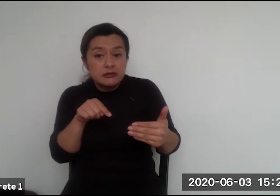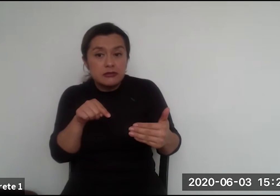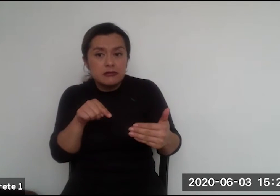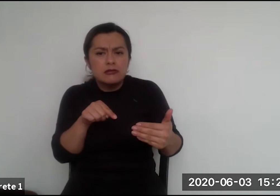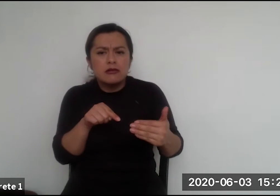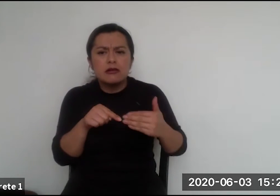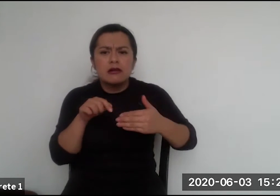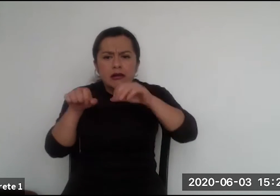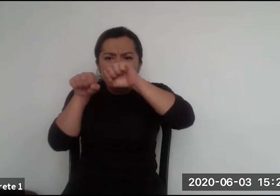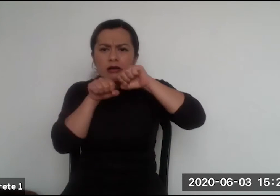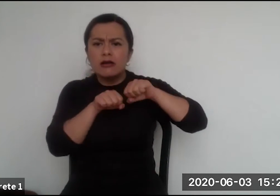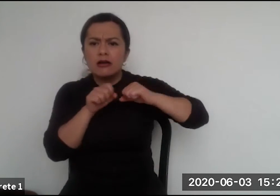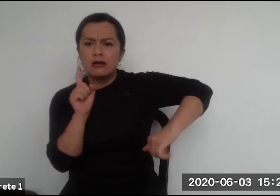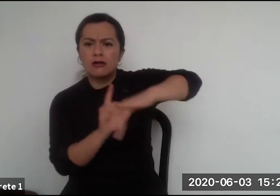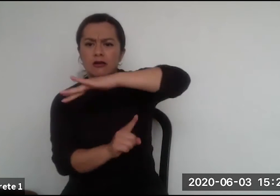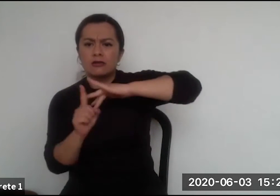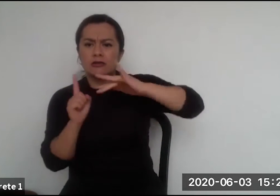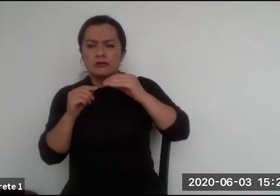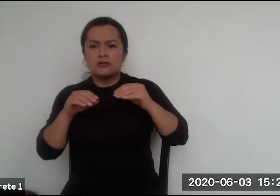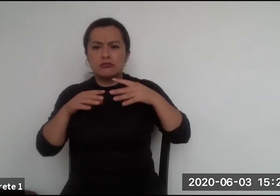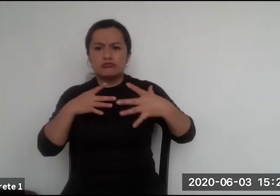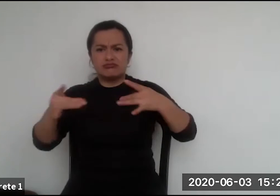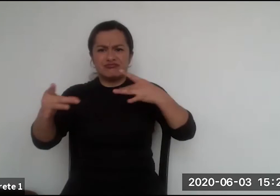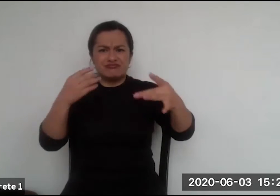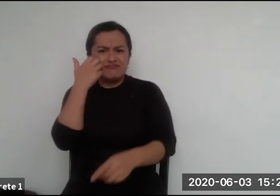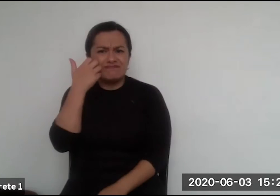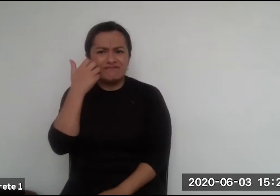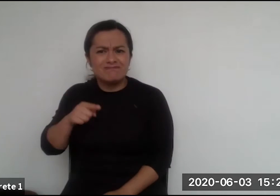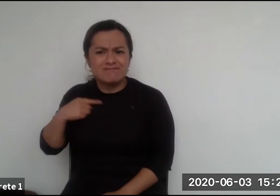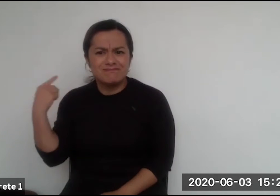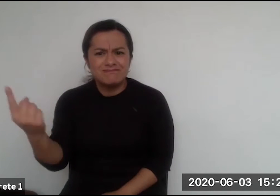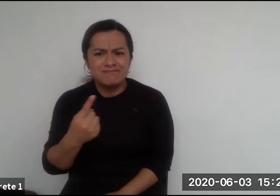deficiência, e aí não somente a experiência